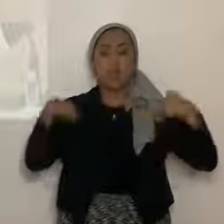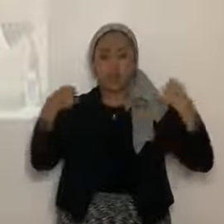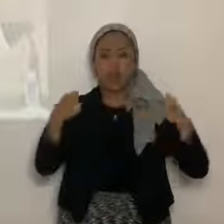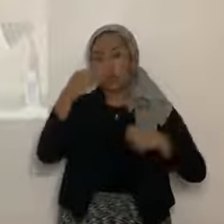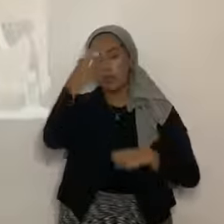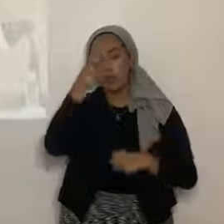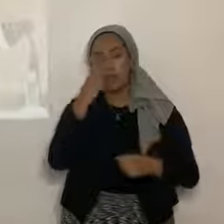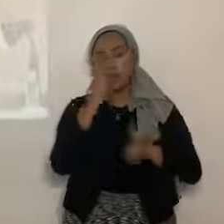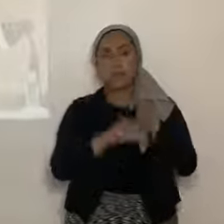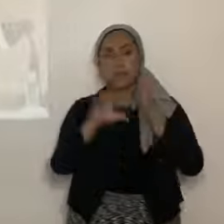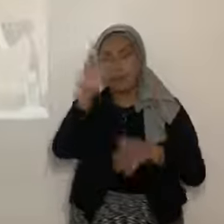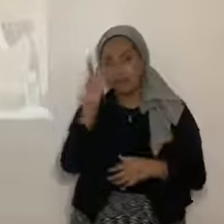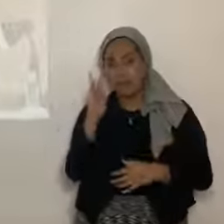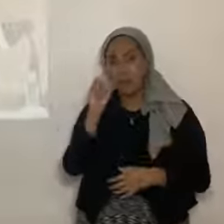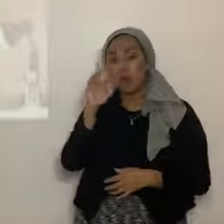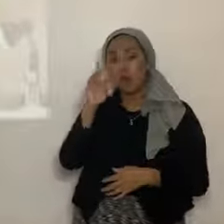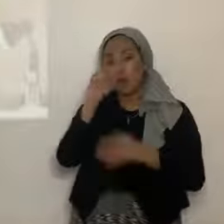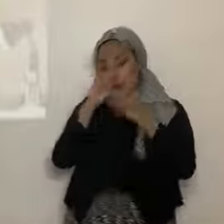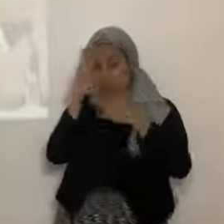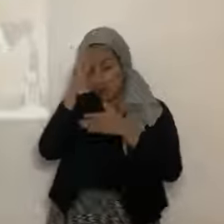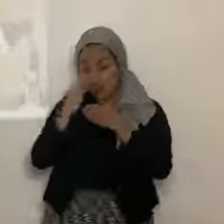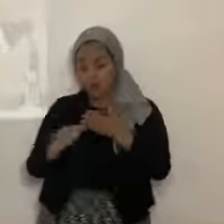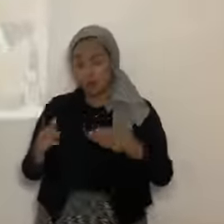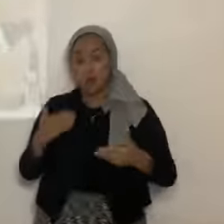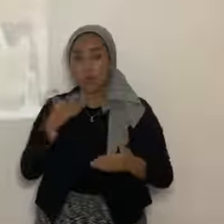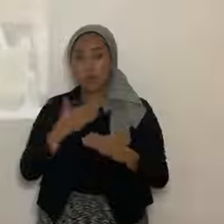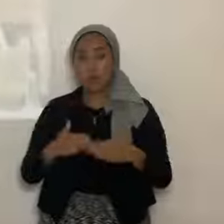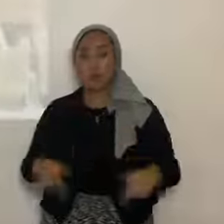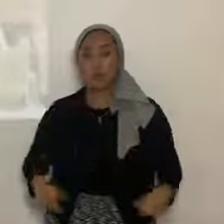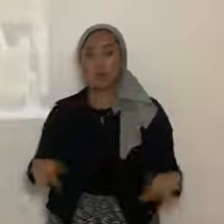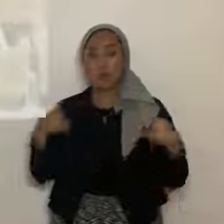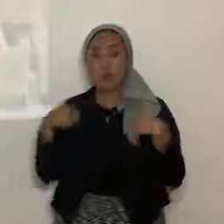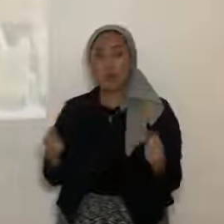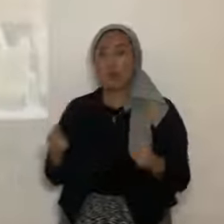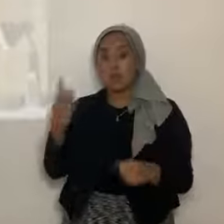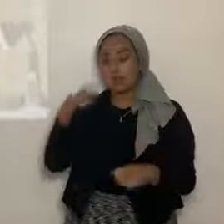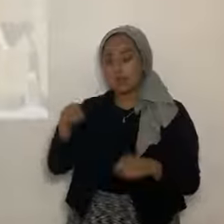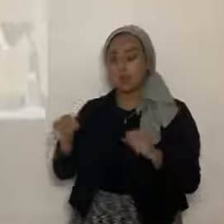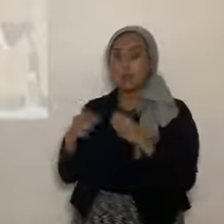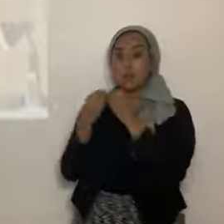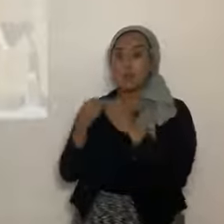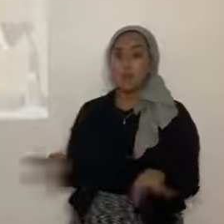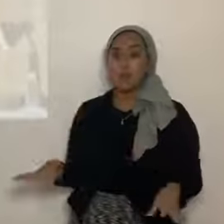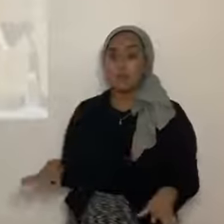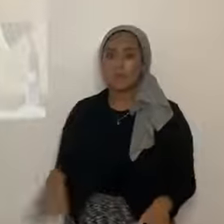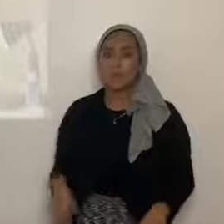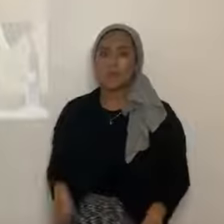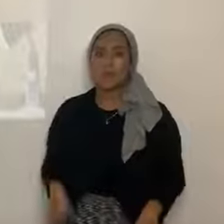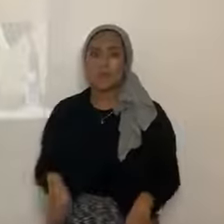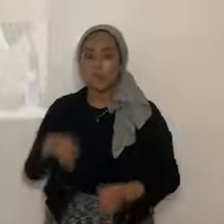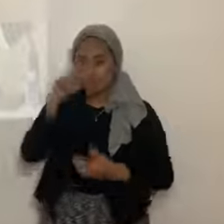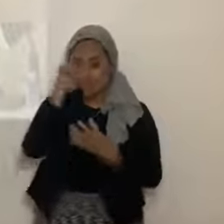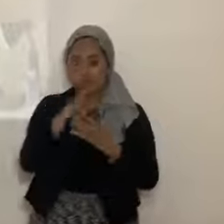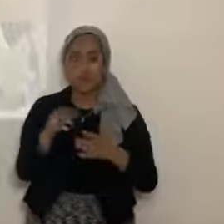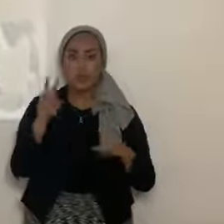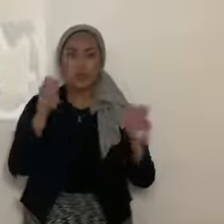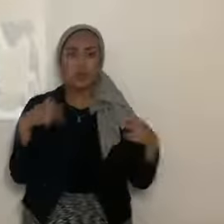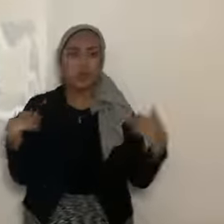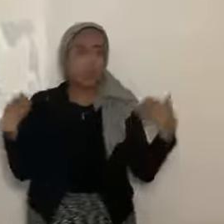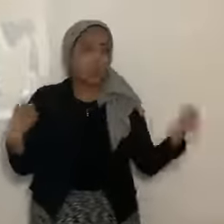6, o el Eterno le permite buena salud, inclusive para que se pierda, para que crea que está fuerte y